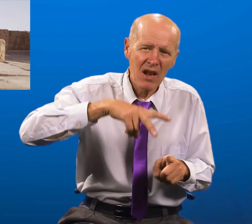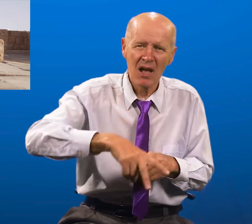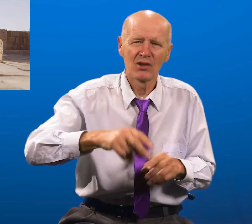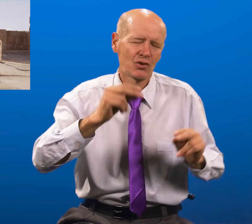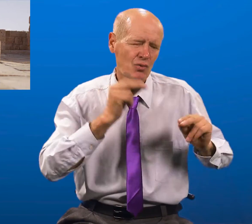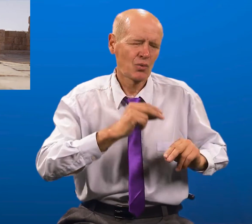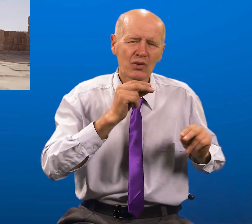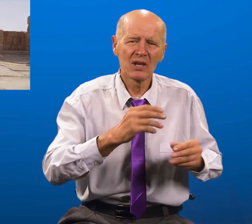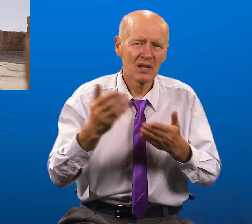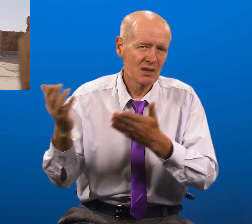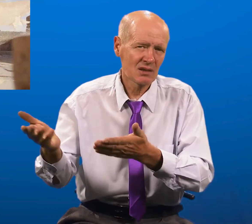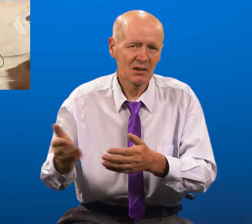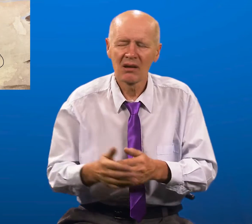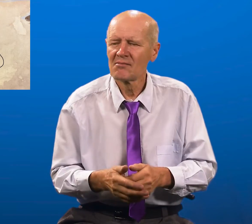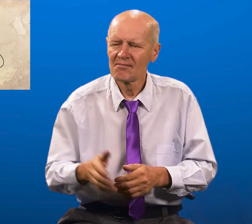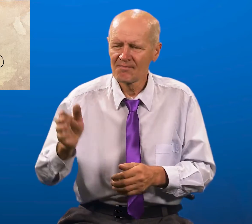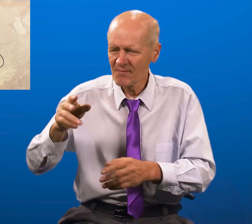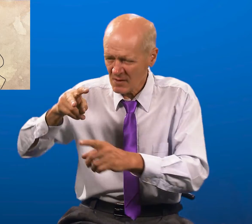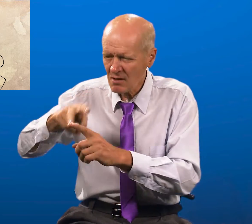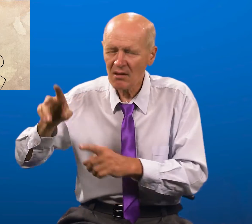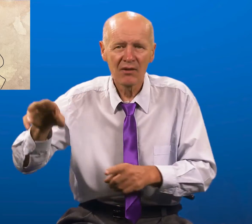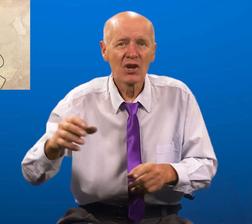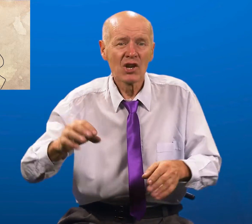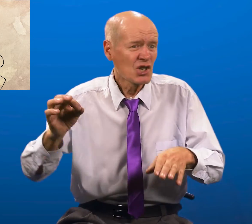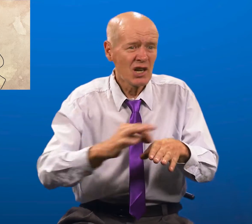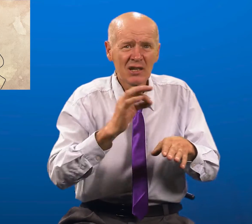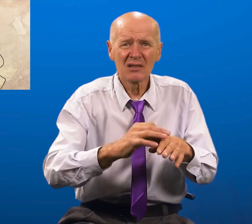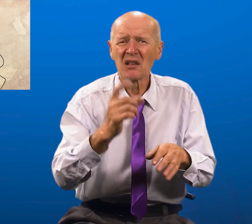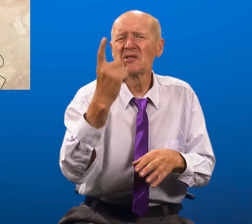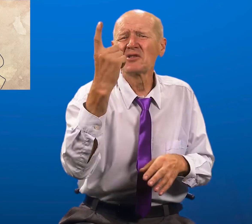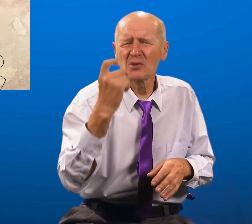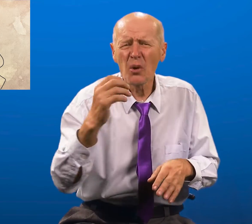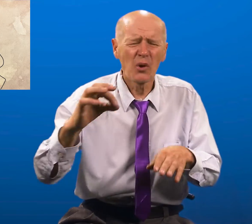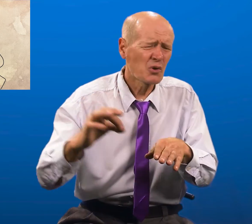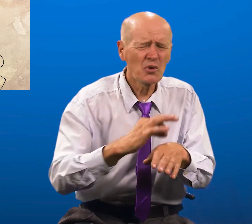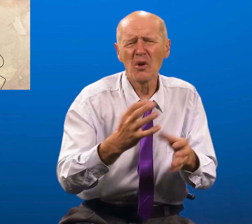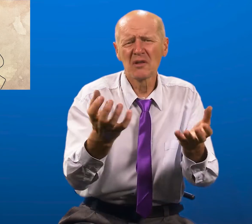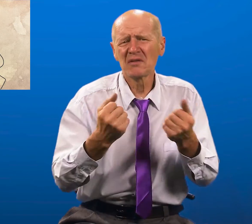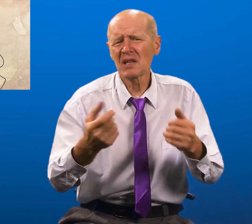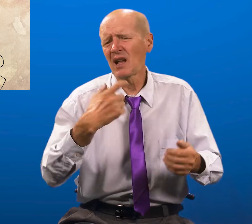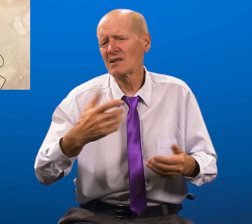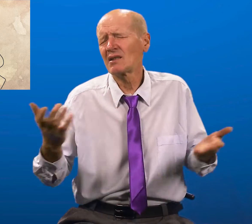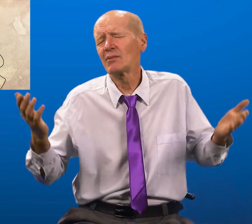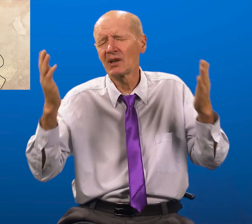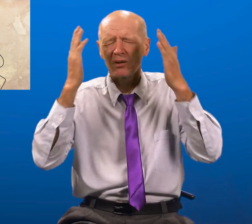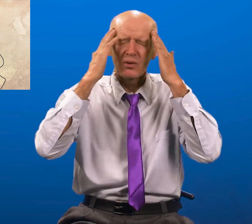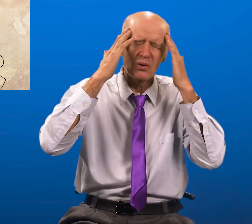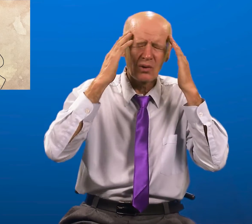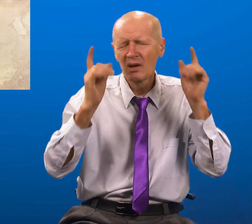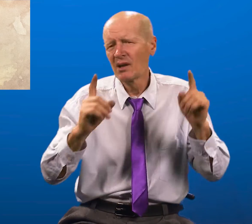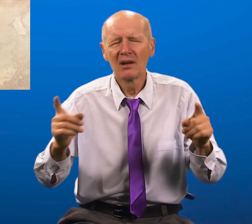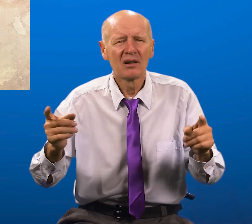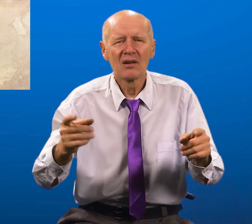дом Господень. Это казалось ему более эффективным. Женился на дочерях царей соседних народов, чтобы заключать со своими врагами